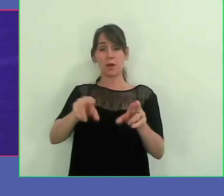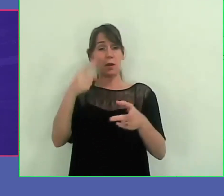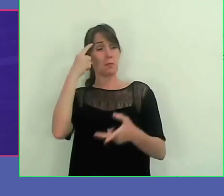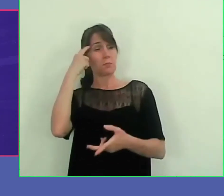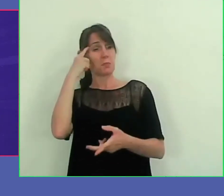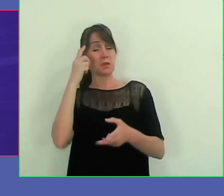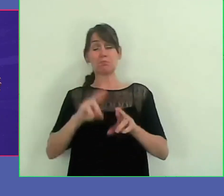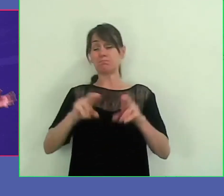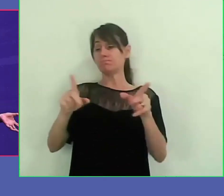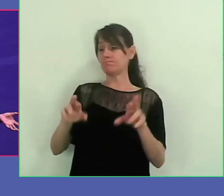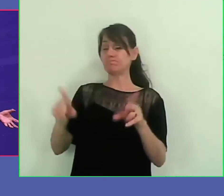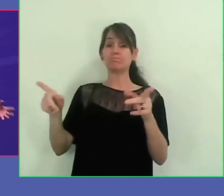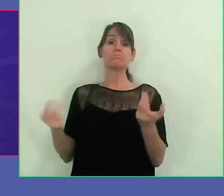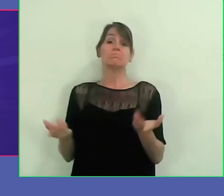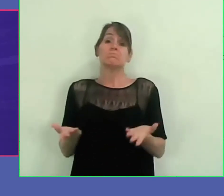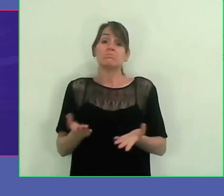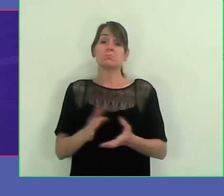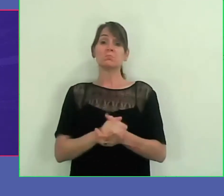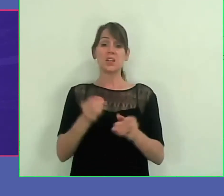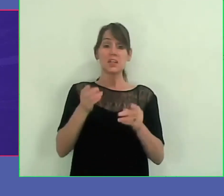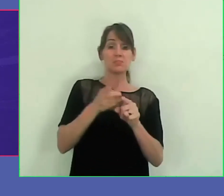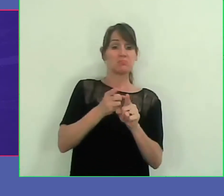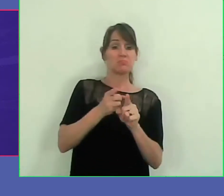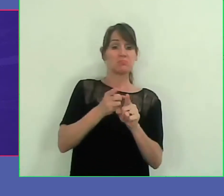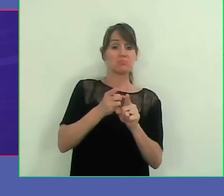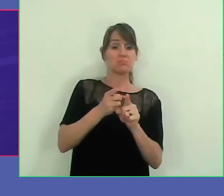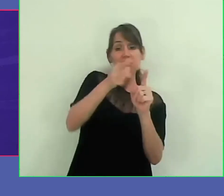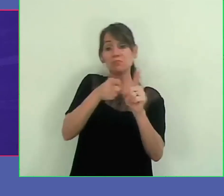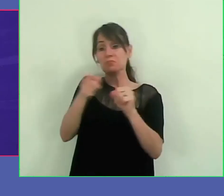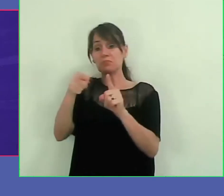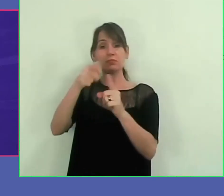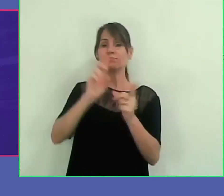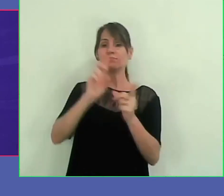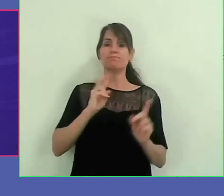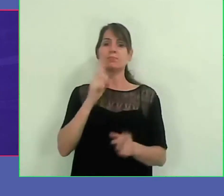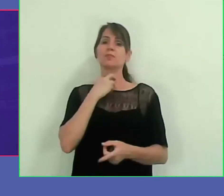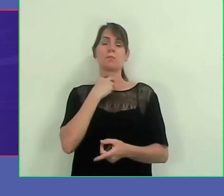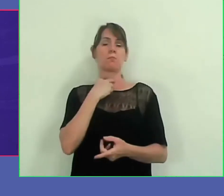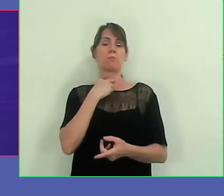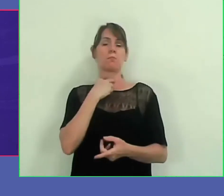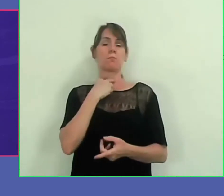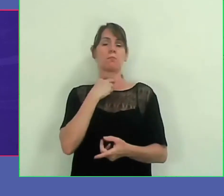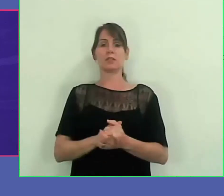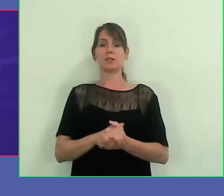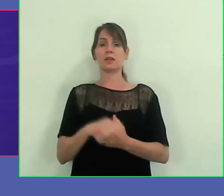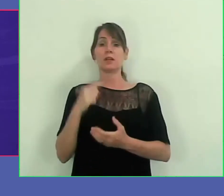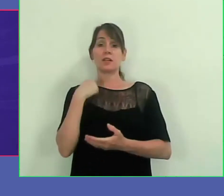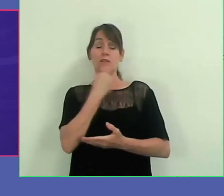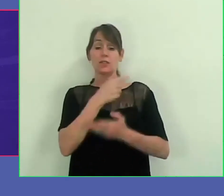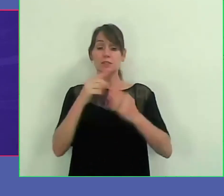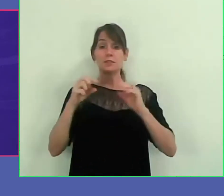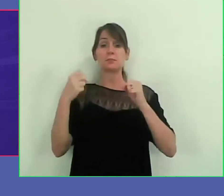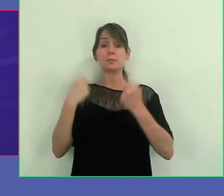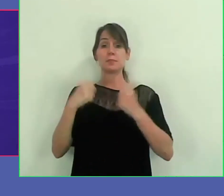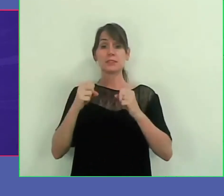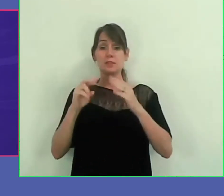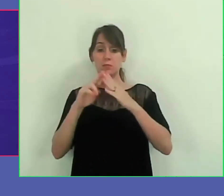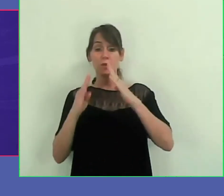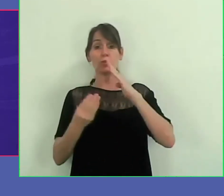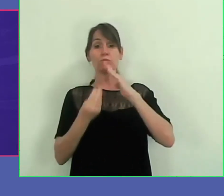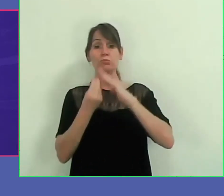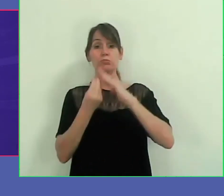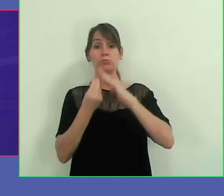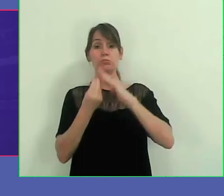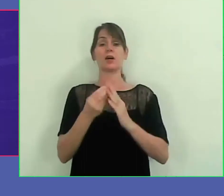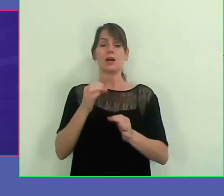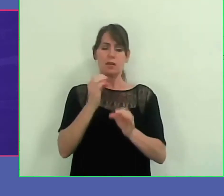cada um tem uma direção para dar, irmãos, essa igreja não edificada, não vamos derrotar Satanás nunca. Mas graças a Deus,